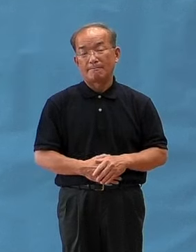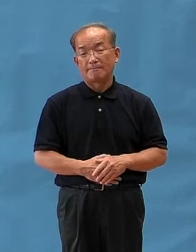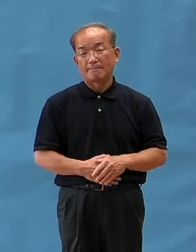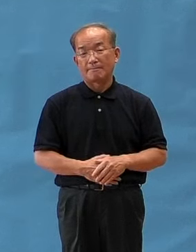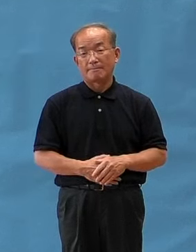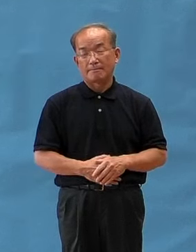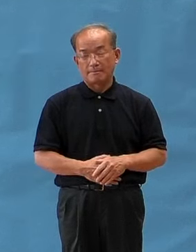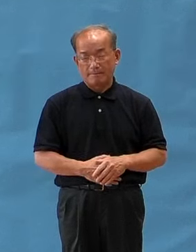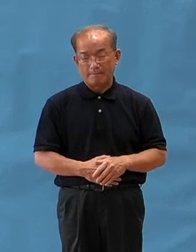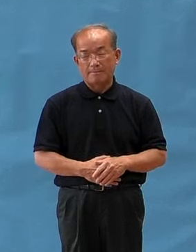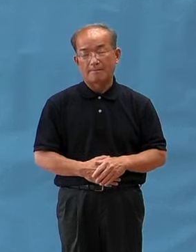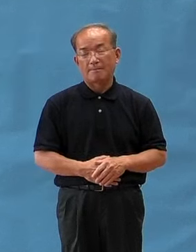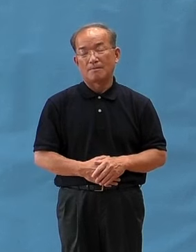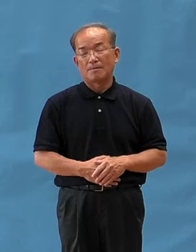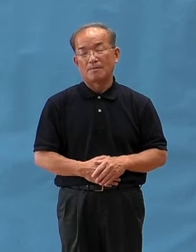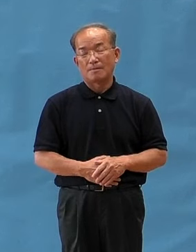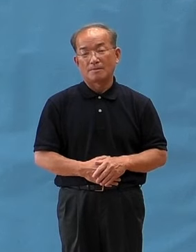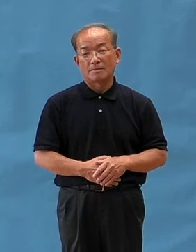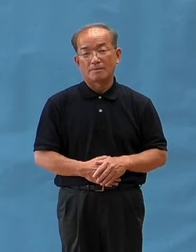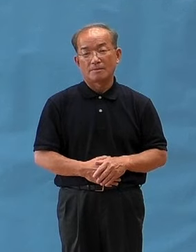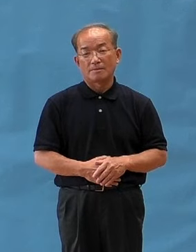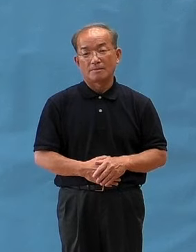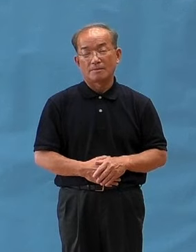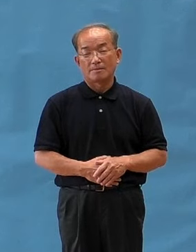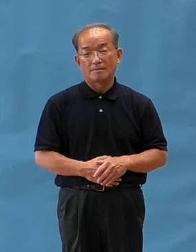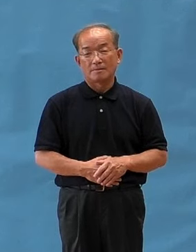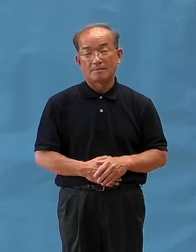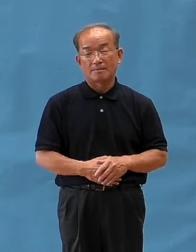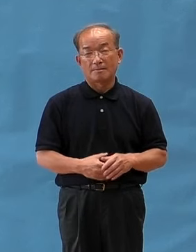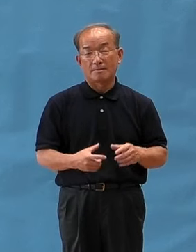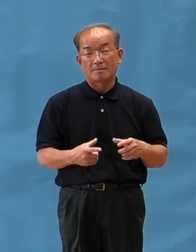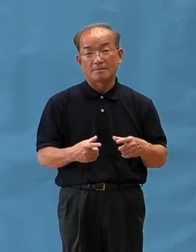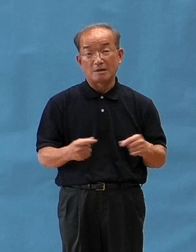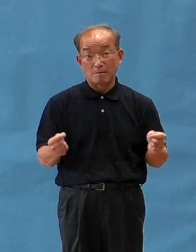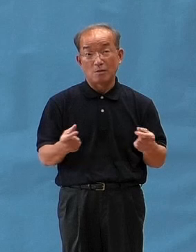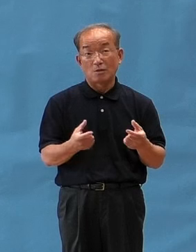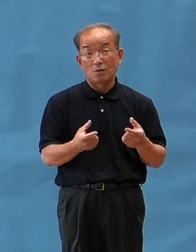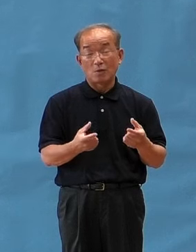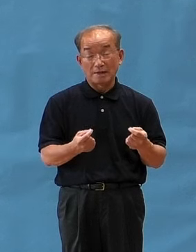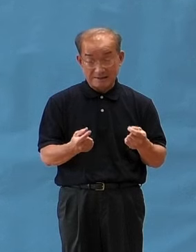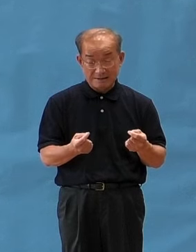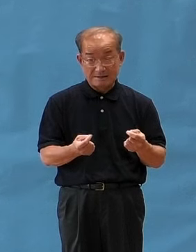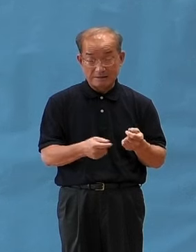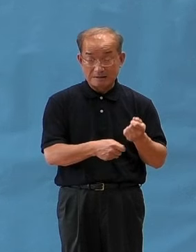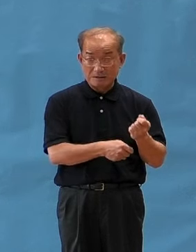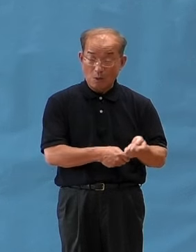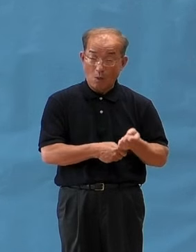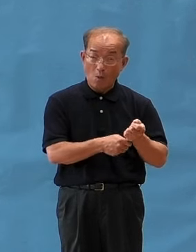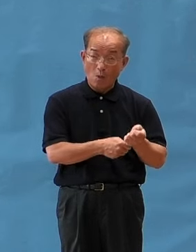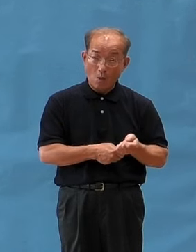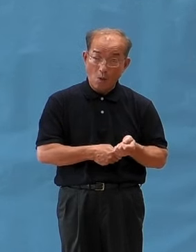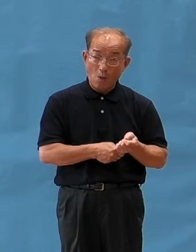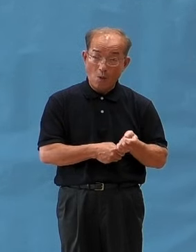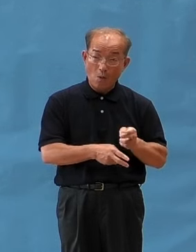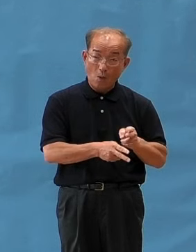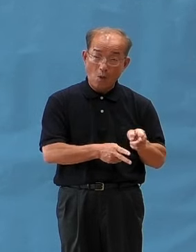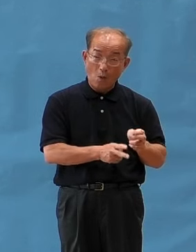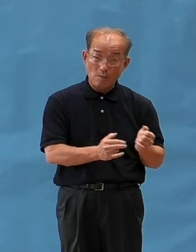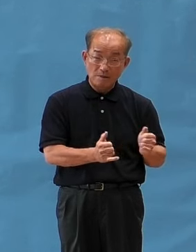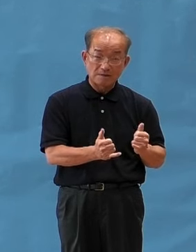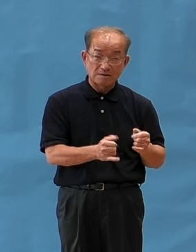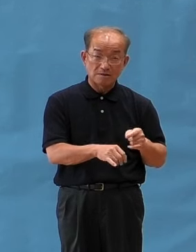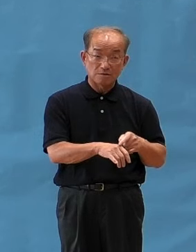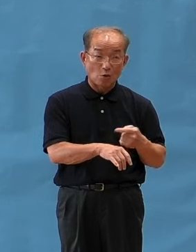同じなんていうかその日本と同じ農耕民族ね、お米が主食ですし、そういう